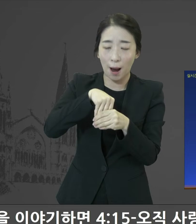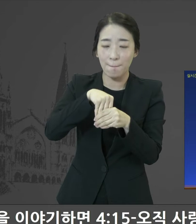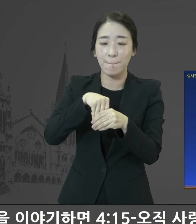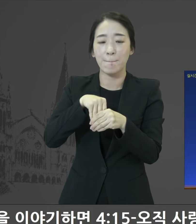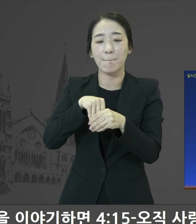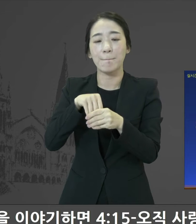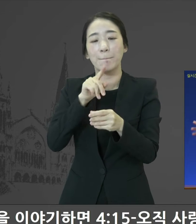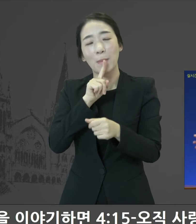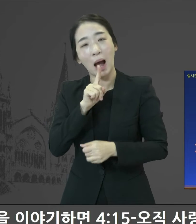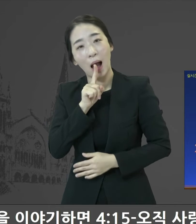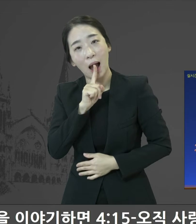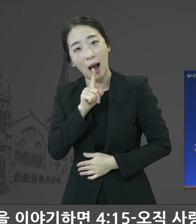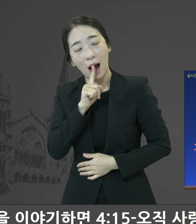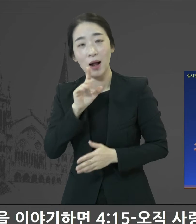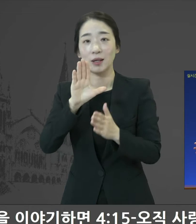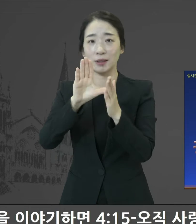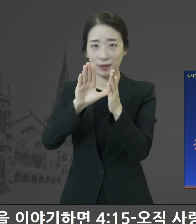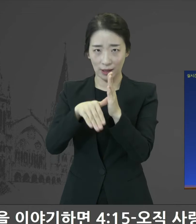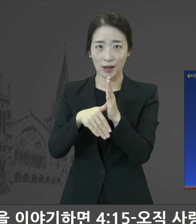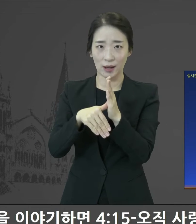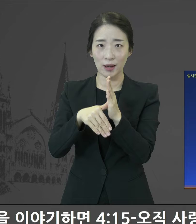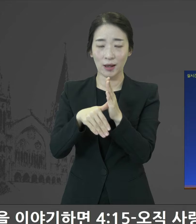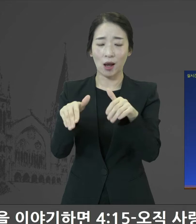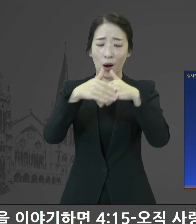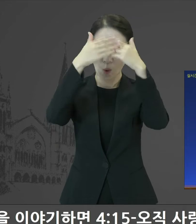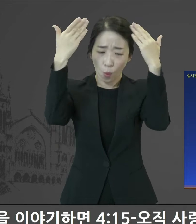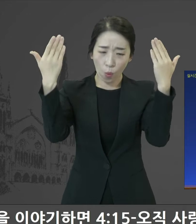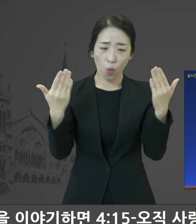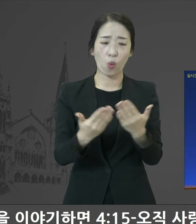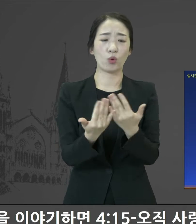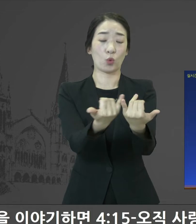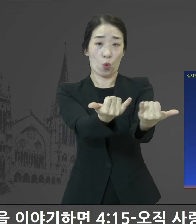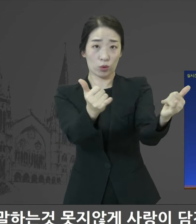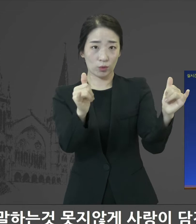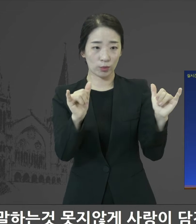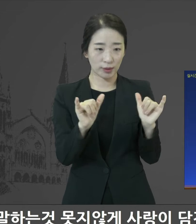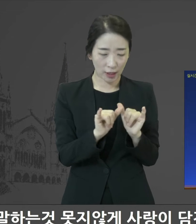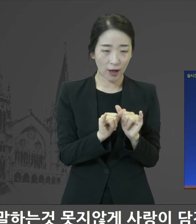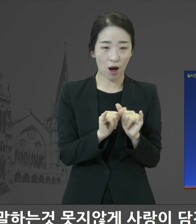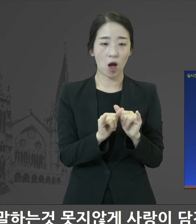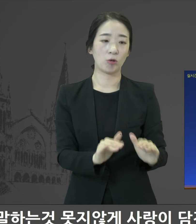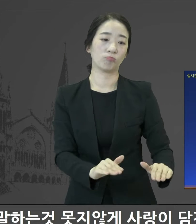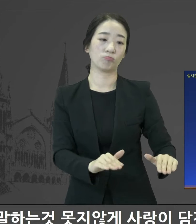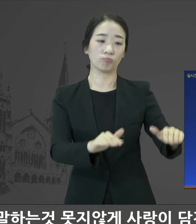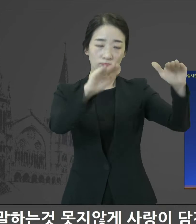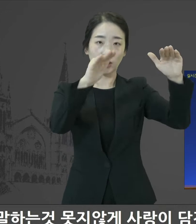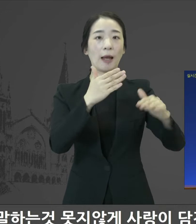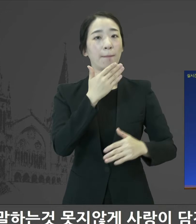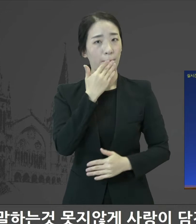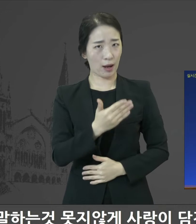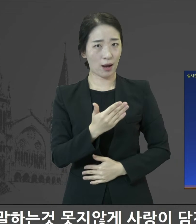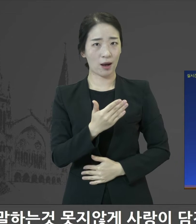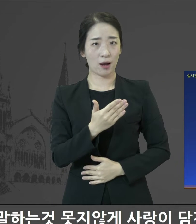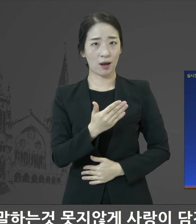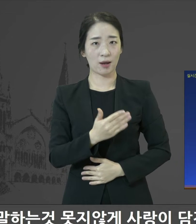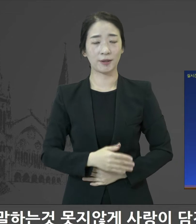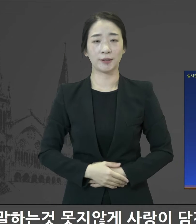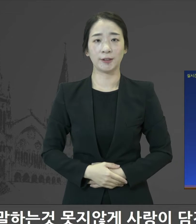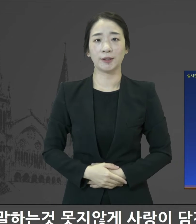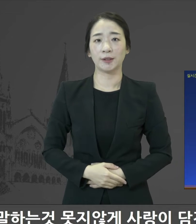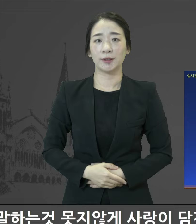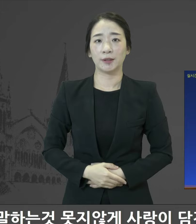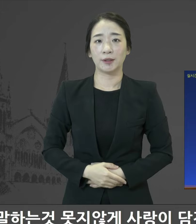때 그때 온 공동체가 편해지고 성장한다라고 얘기해 주는 것이죠. 이